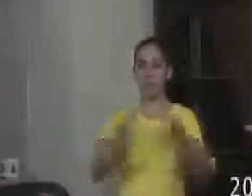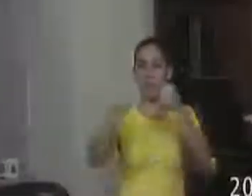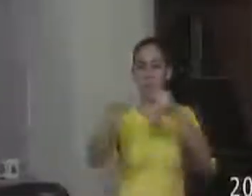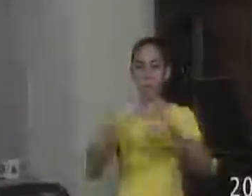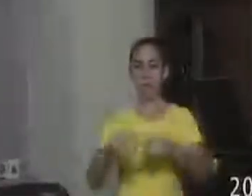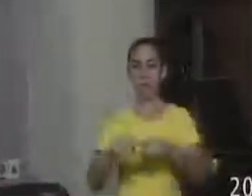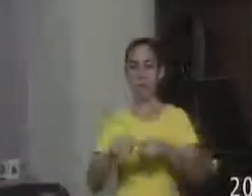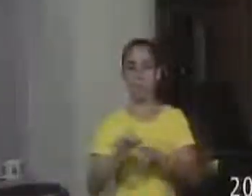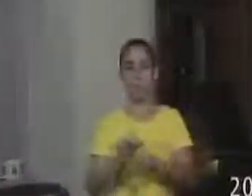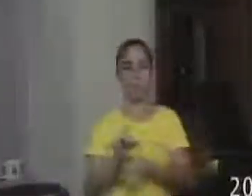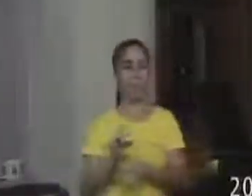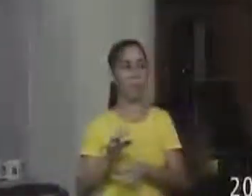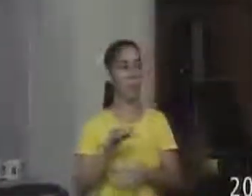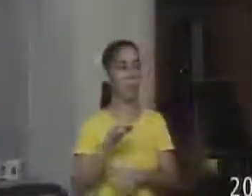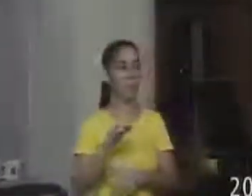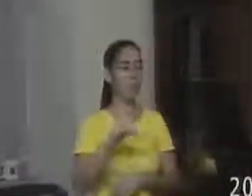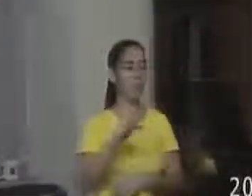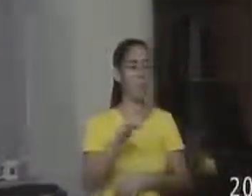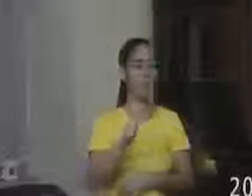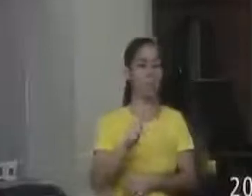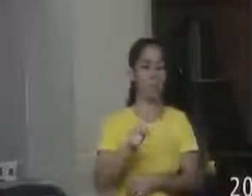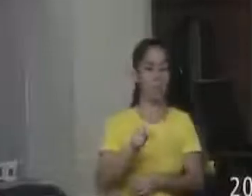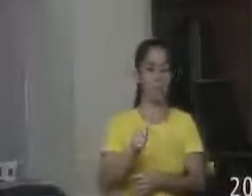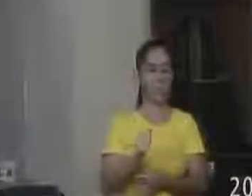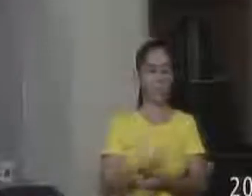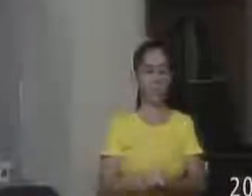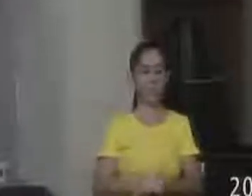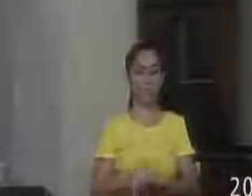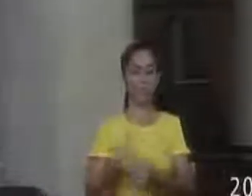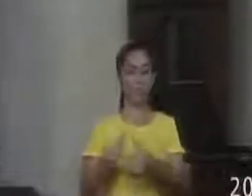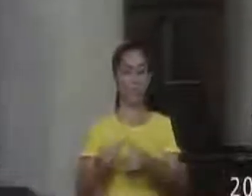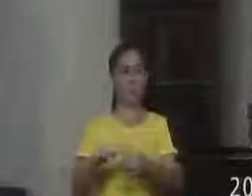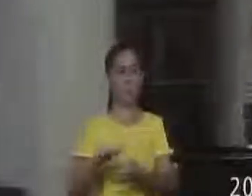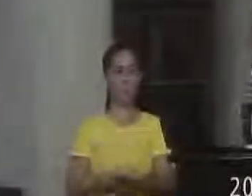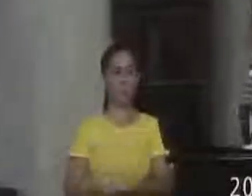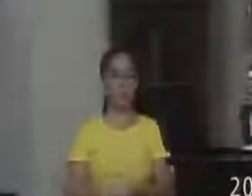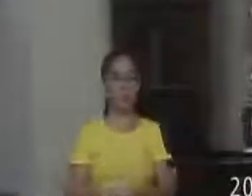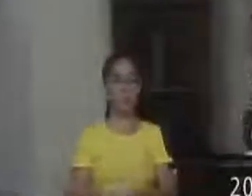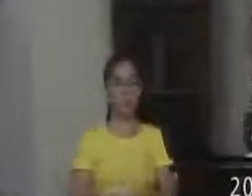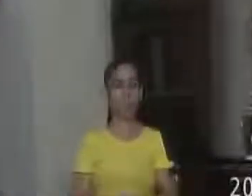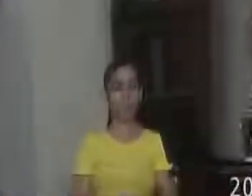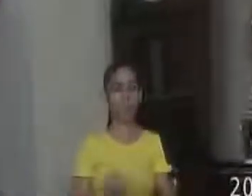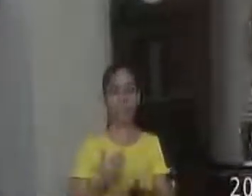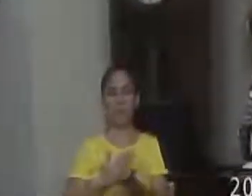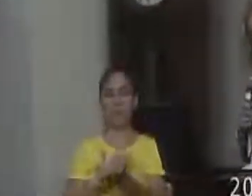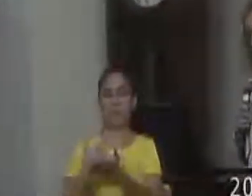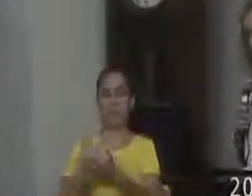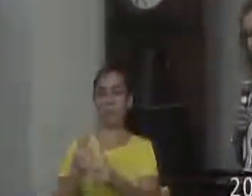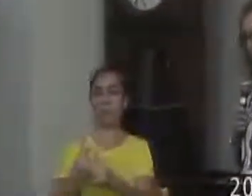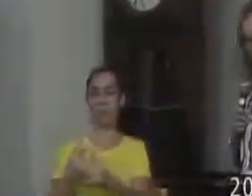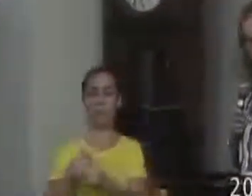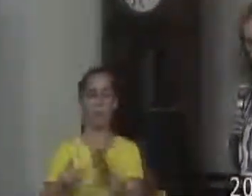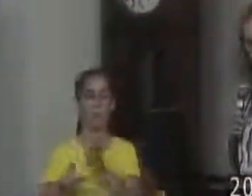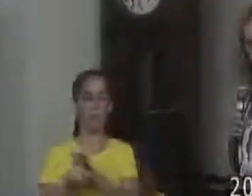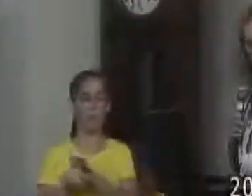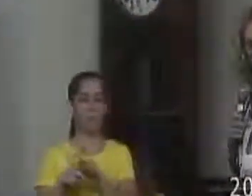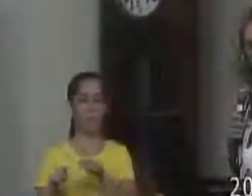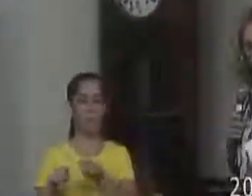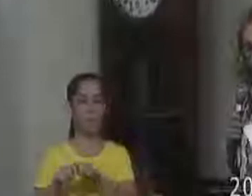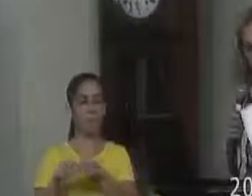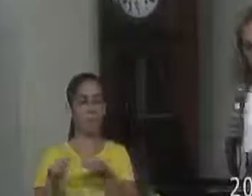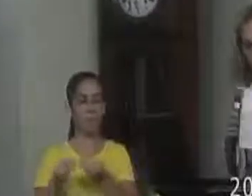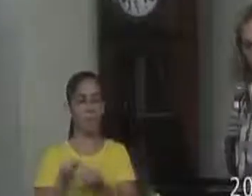exposição das metas, principalmente, que tem como princípios legais a Lei de Responsabilidade